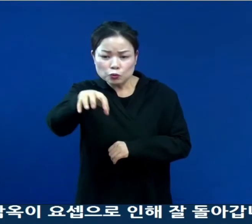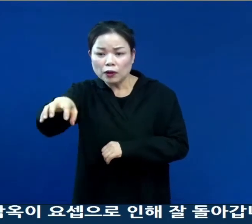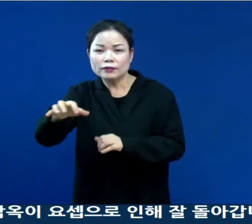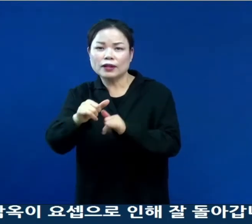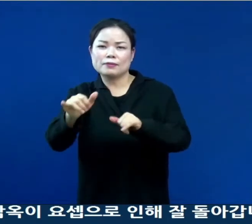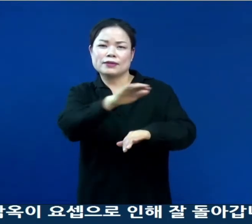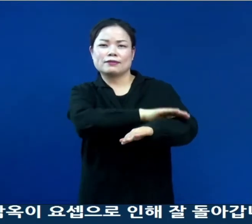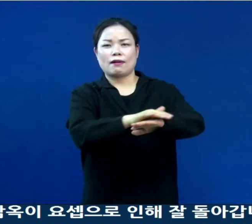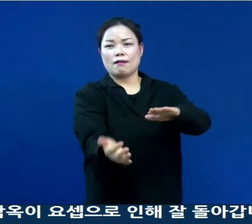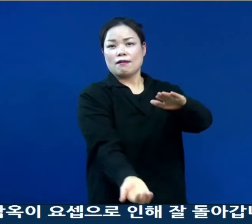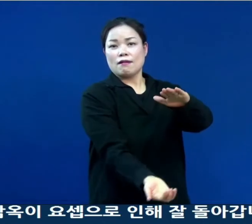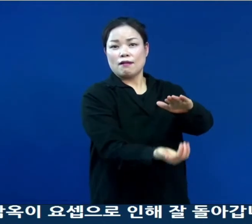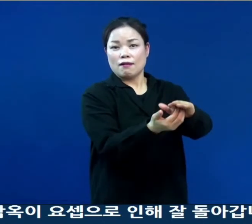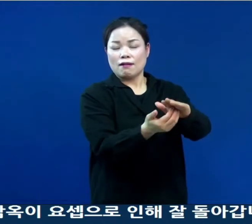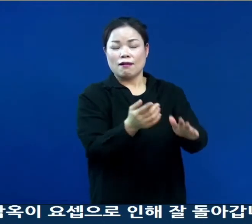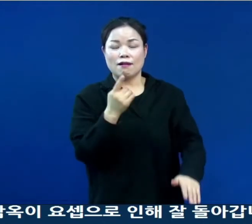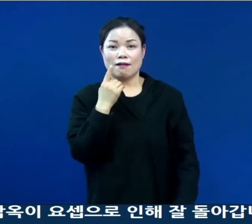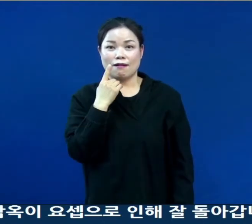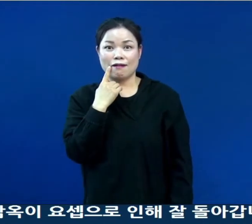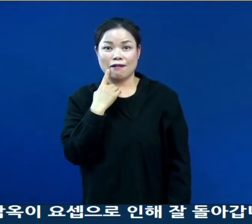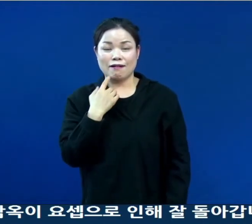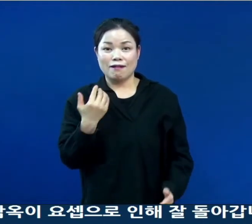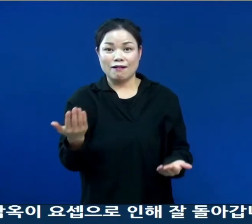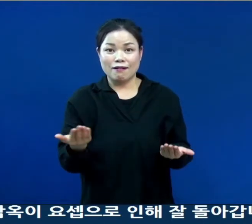뜻입니다. 참 부러운 일이죠, 여러분.